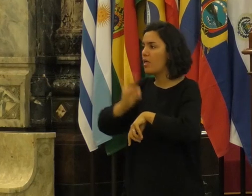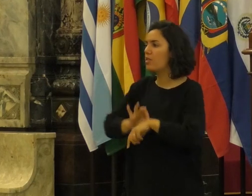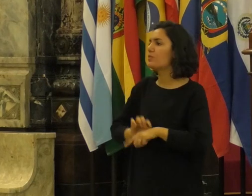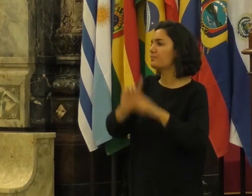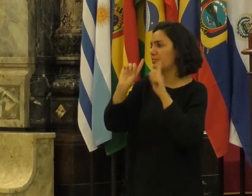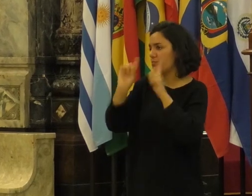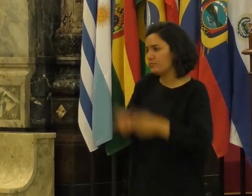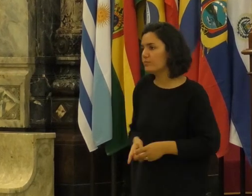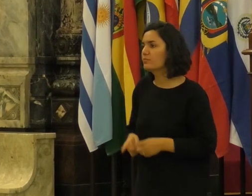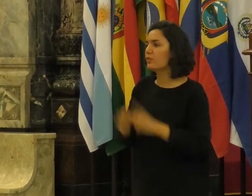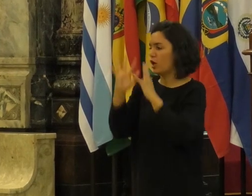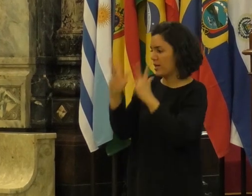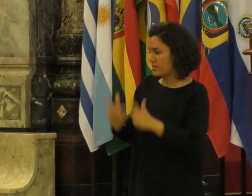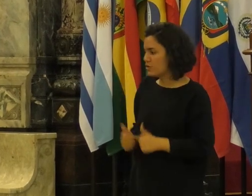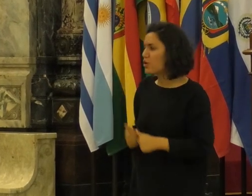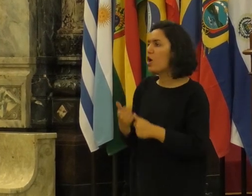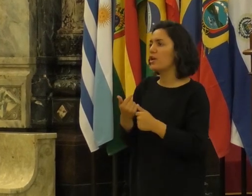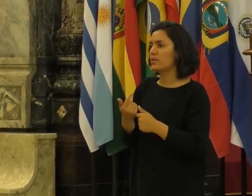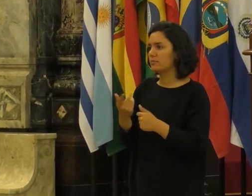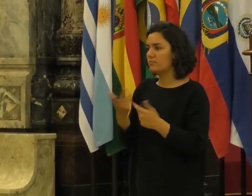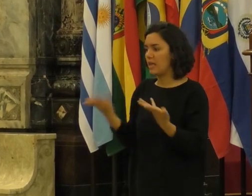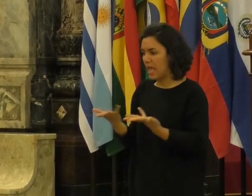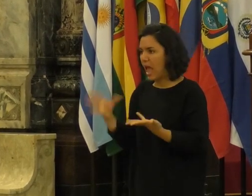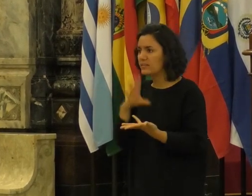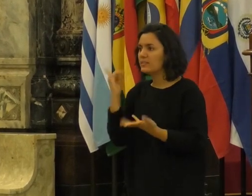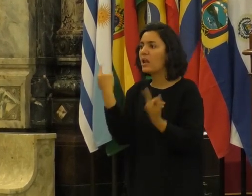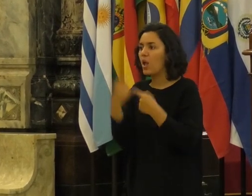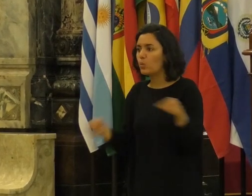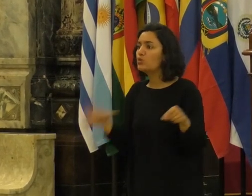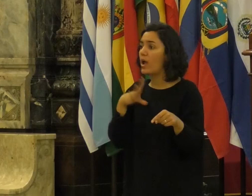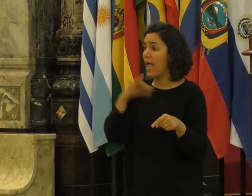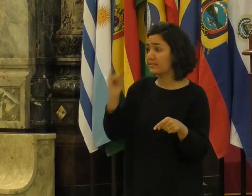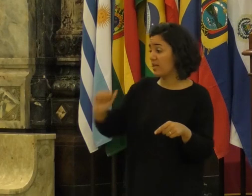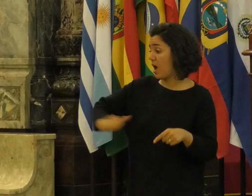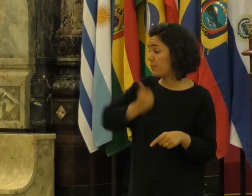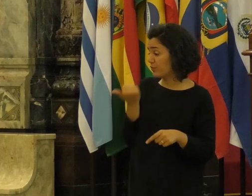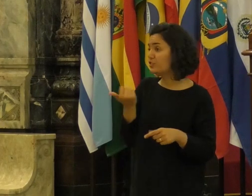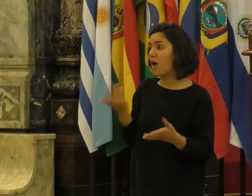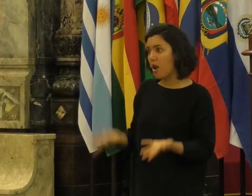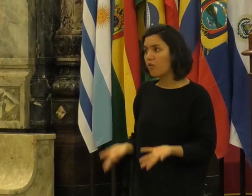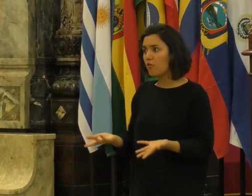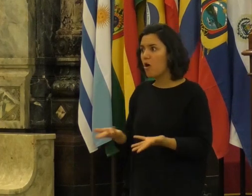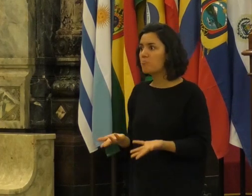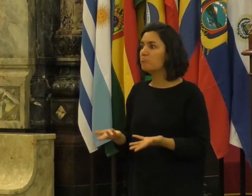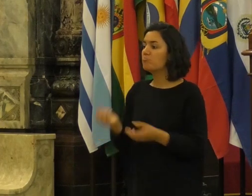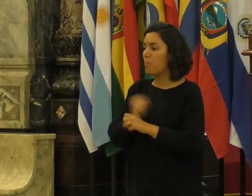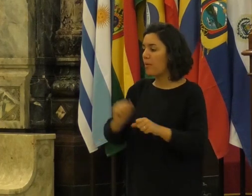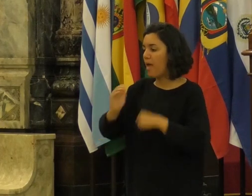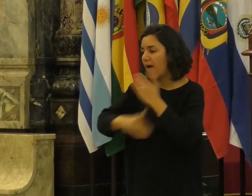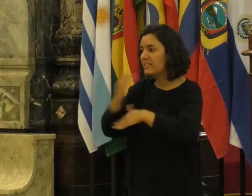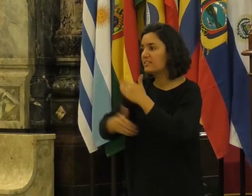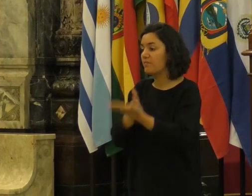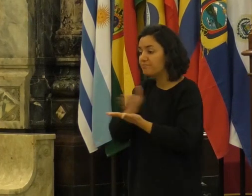posibilidades organizativas que tenemos y con los recursos que tengamos, aprovecharlos racionalmente y seguir avanzando en esa